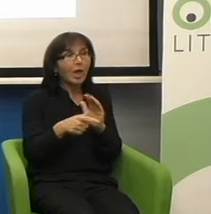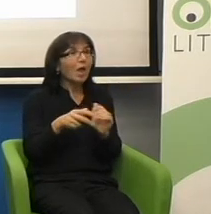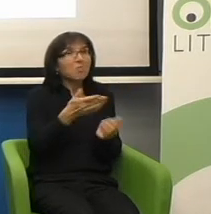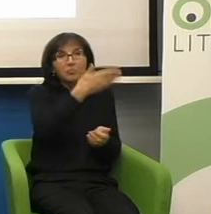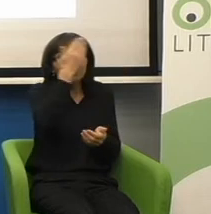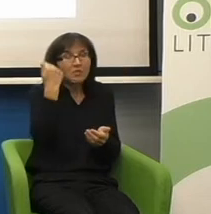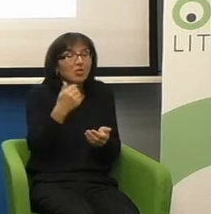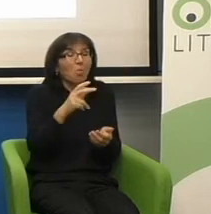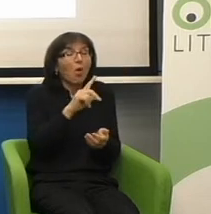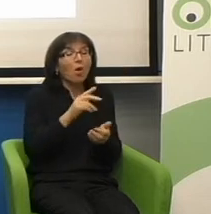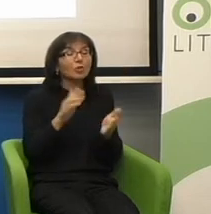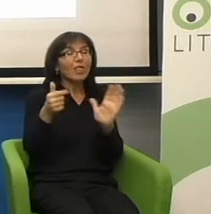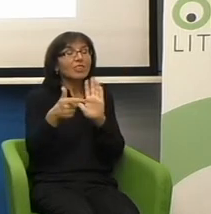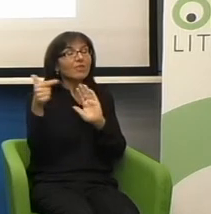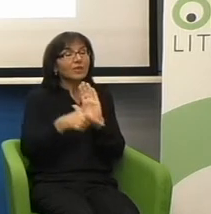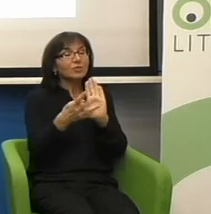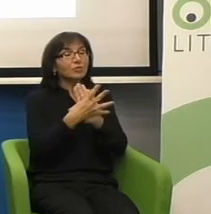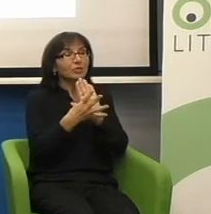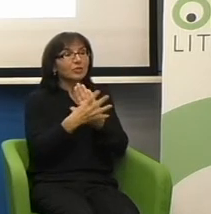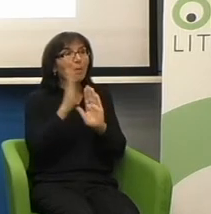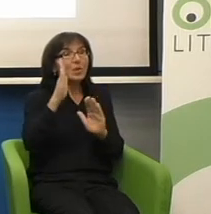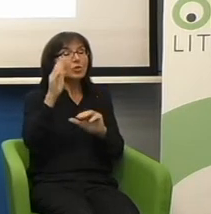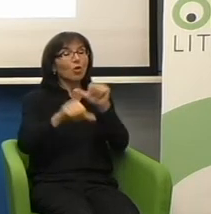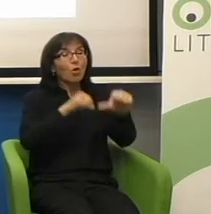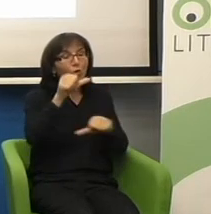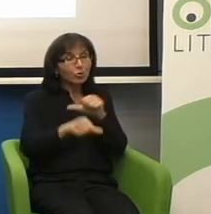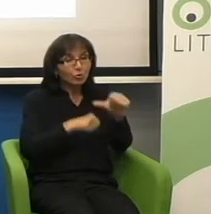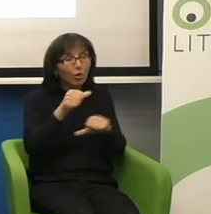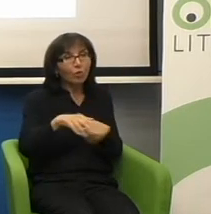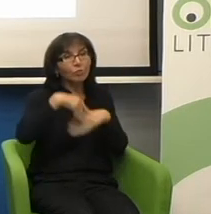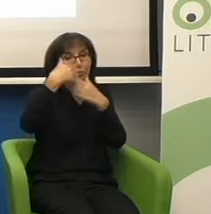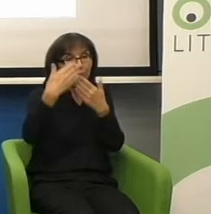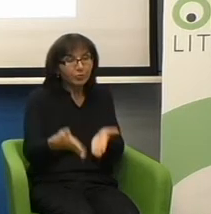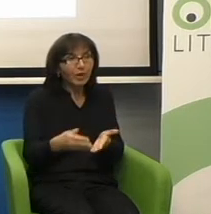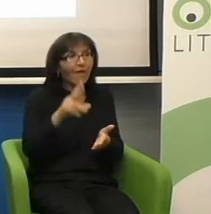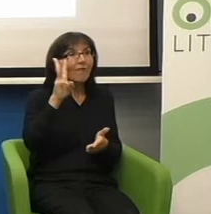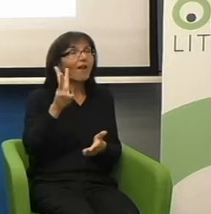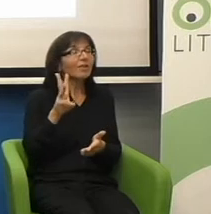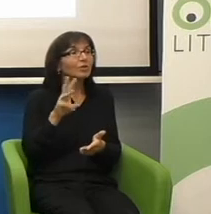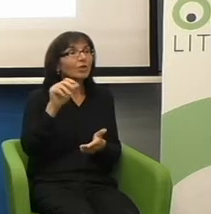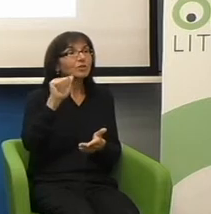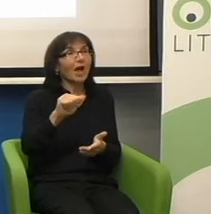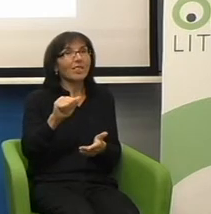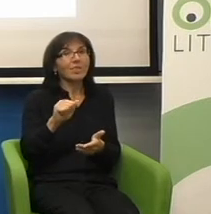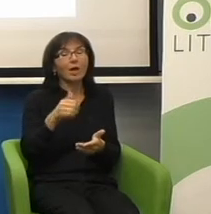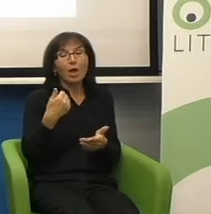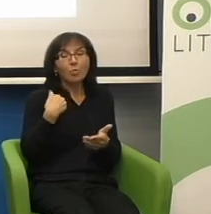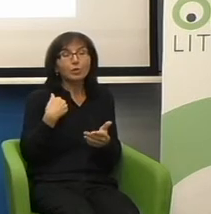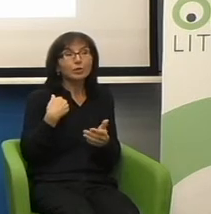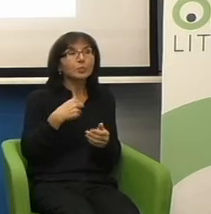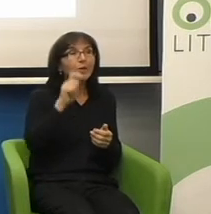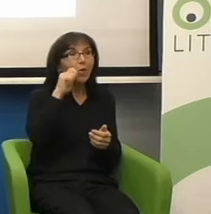uchwali rok Anny Walentynowicz. Nas to też trochę zaskoczyło, byliśmy w tym czasie chyba na Ukrainie, kiedy się o tym